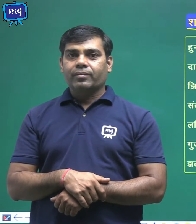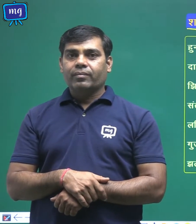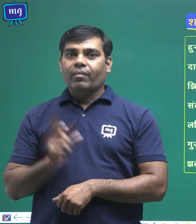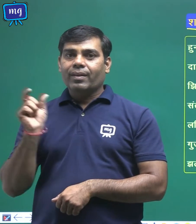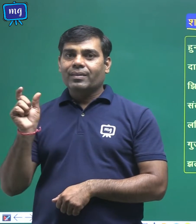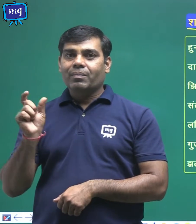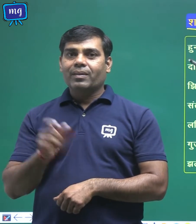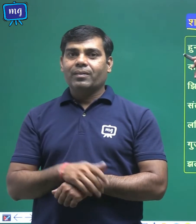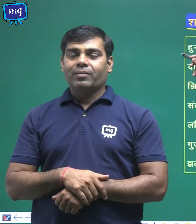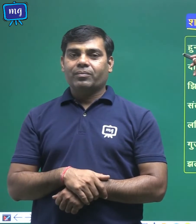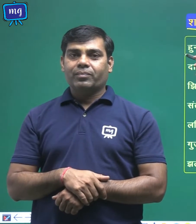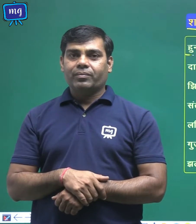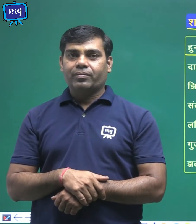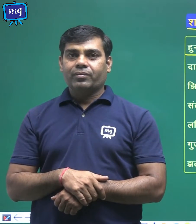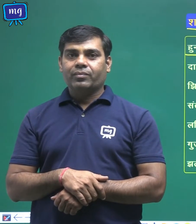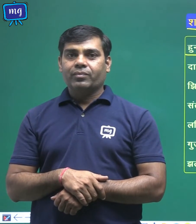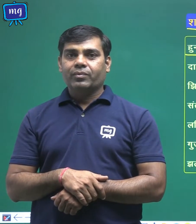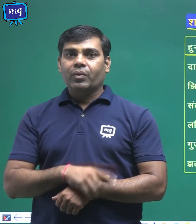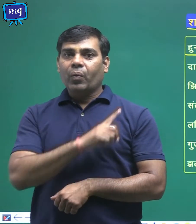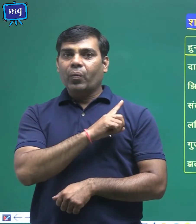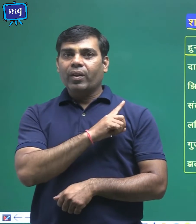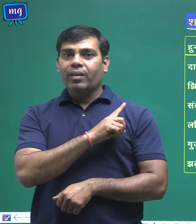शब्द है हुनर,